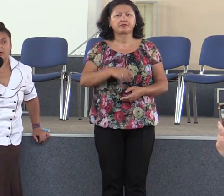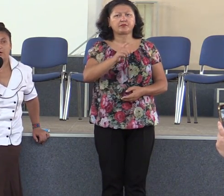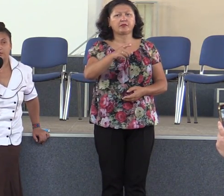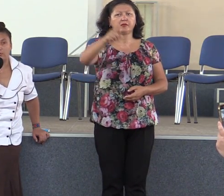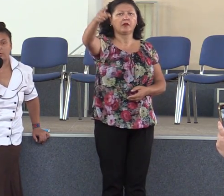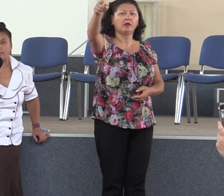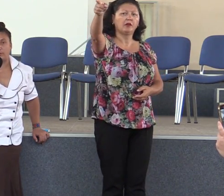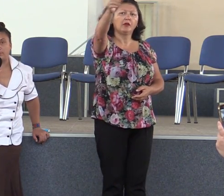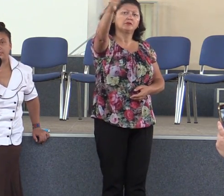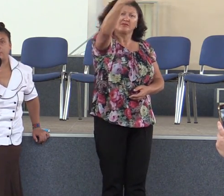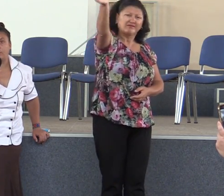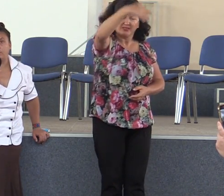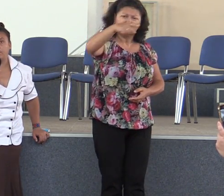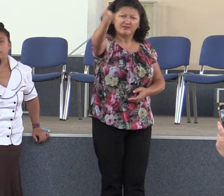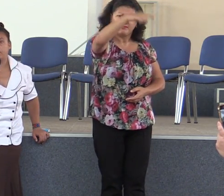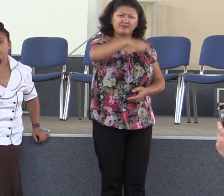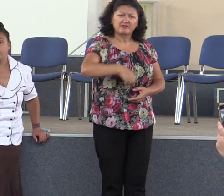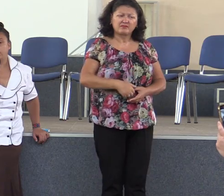fiecare îl căutau pe Dumnezeu,